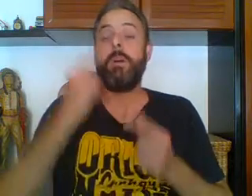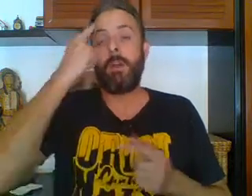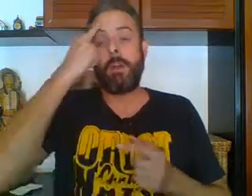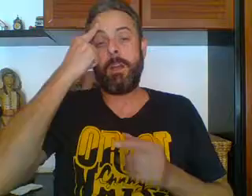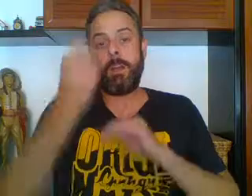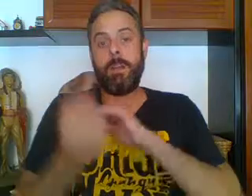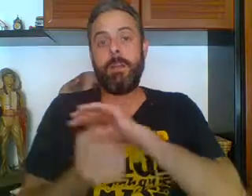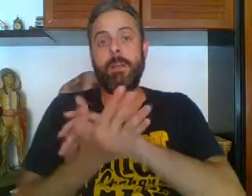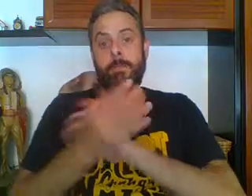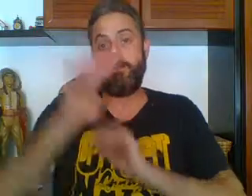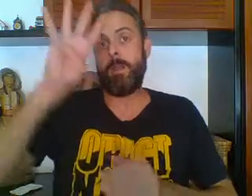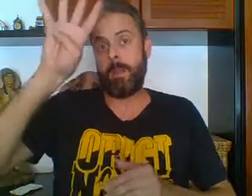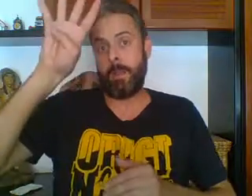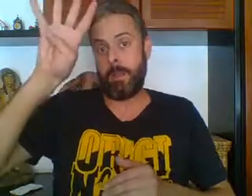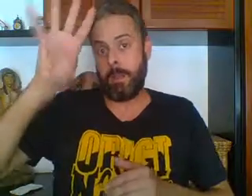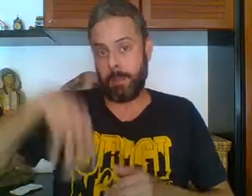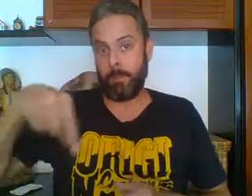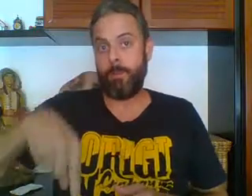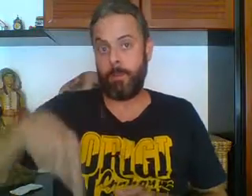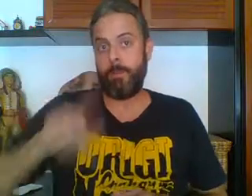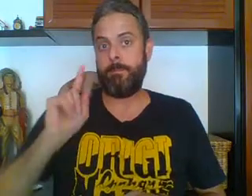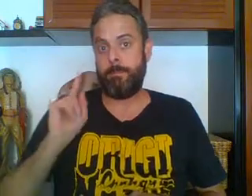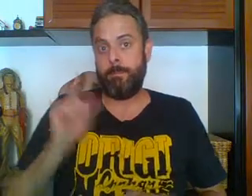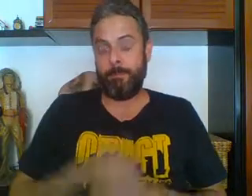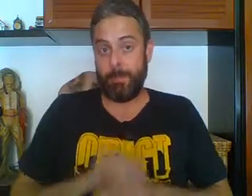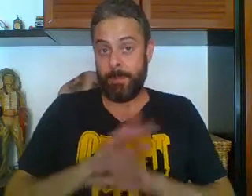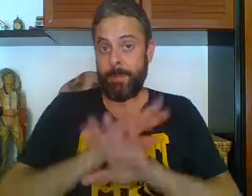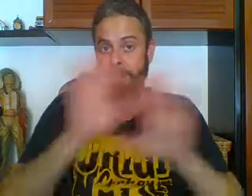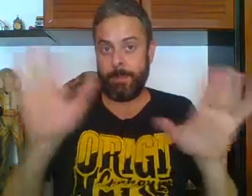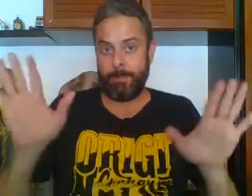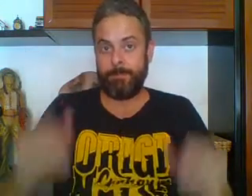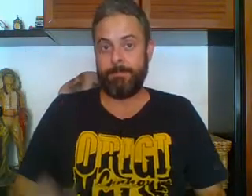esté gustando al pelotón y especialmente a la cana.